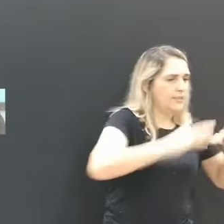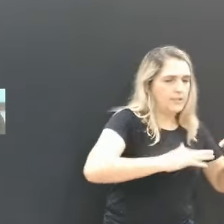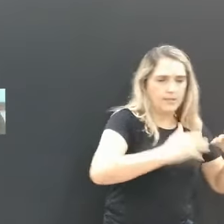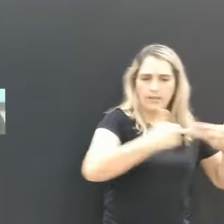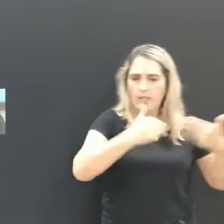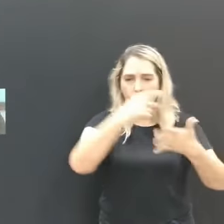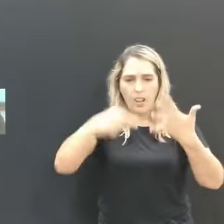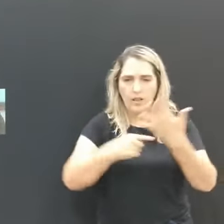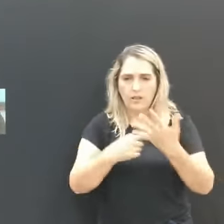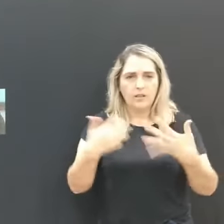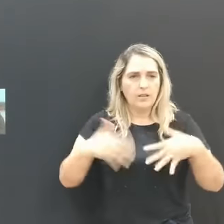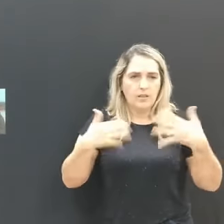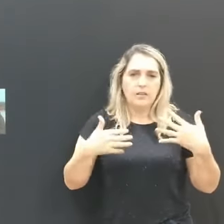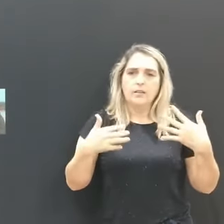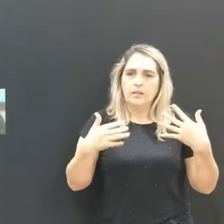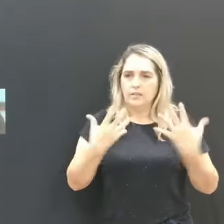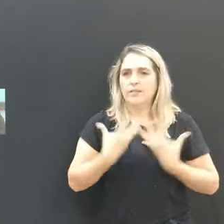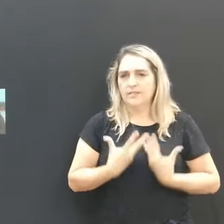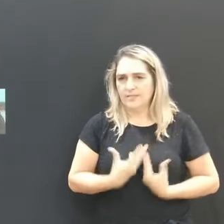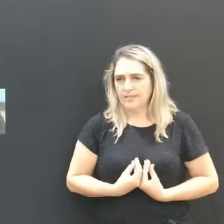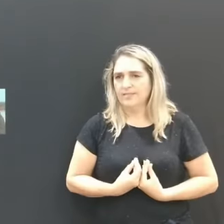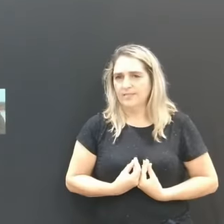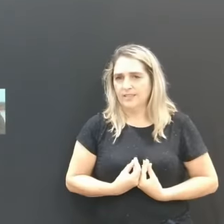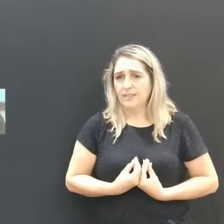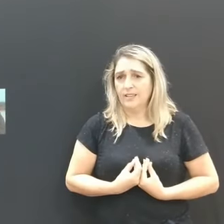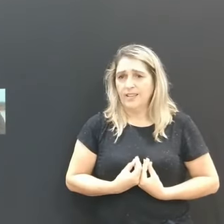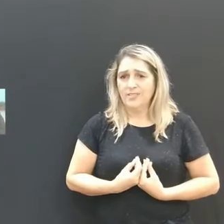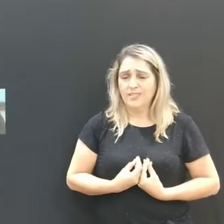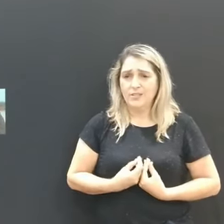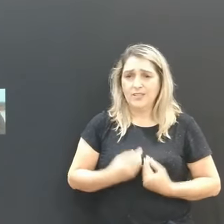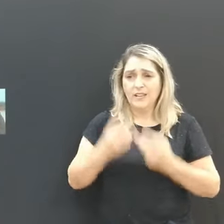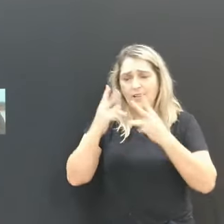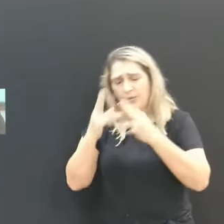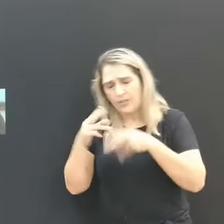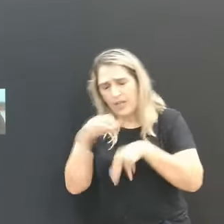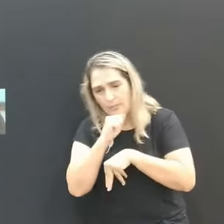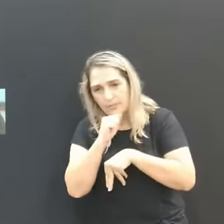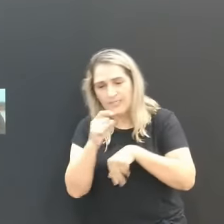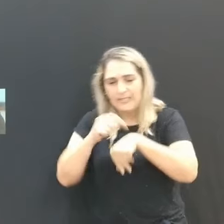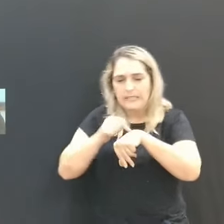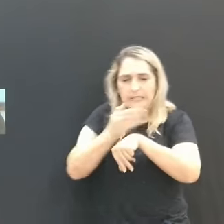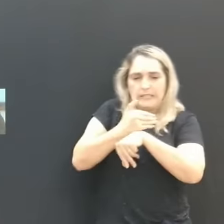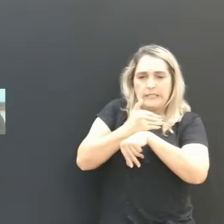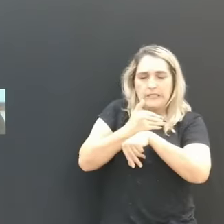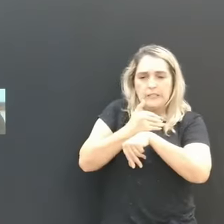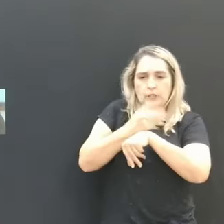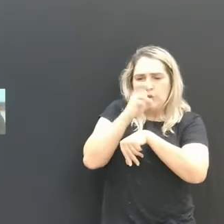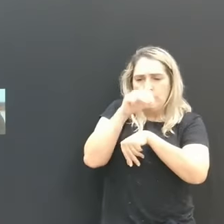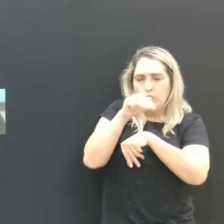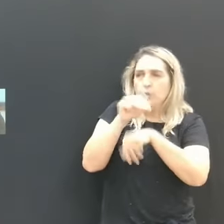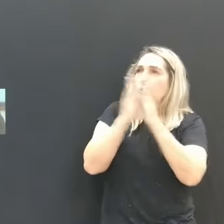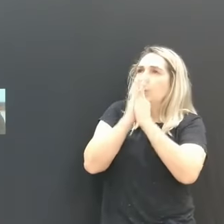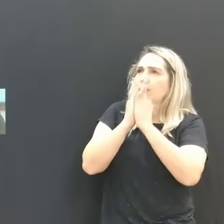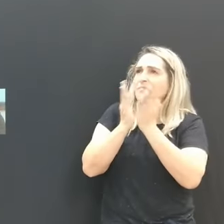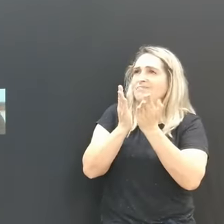vezes o trabalho, a escola, várias coisas para fazer responsabilidades, a gente se perde no horário, a gente se sente cansado, a